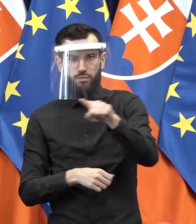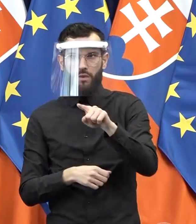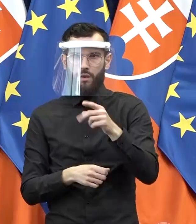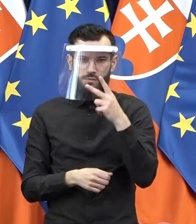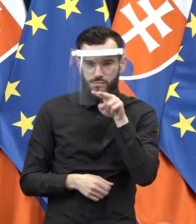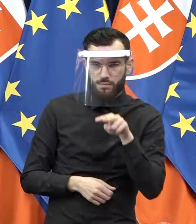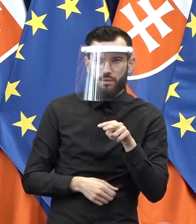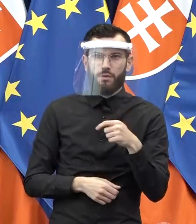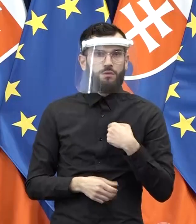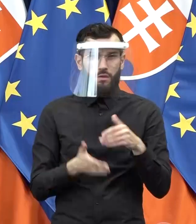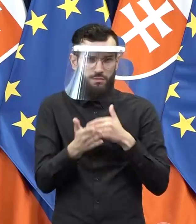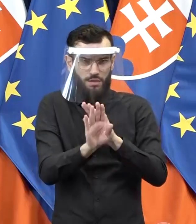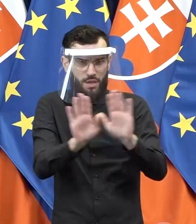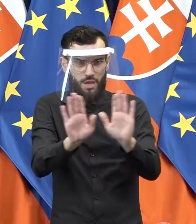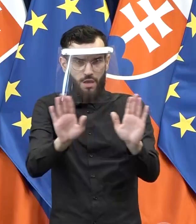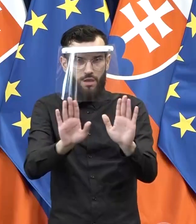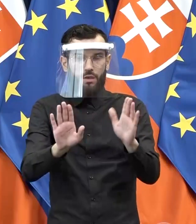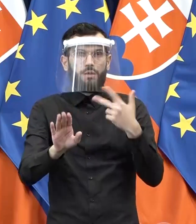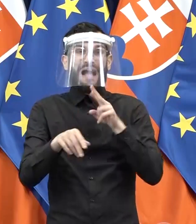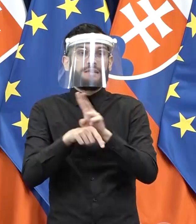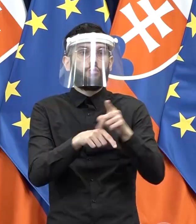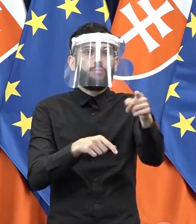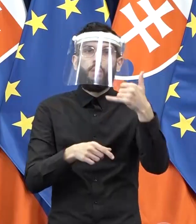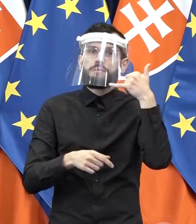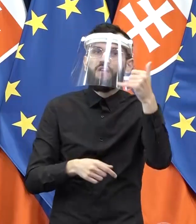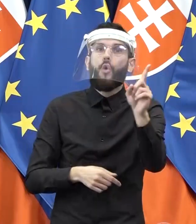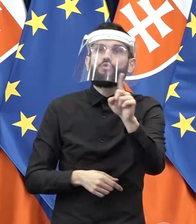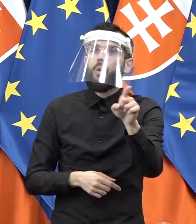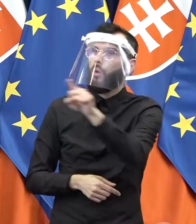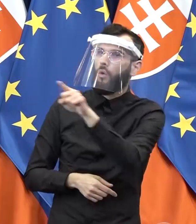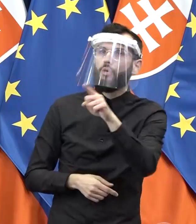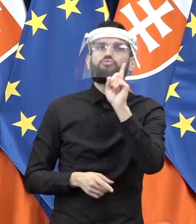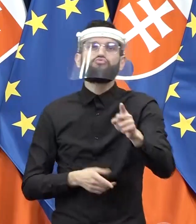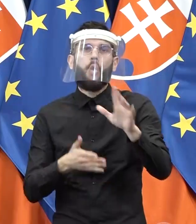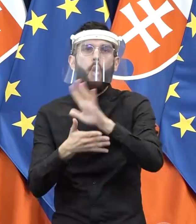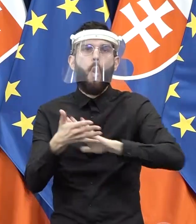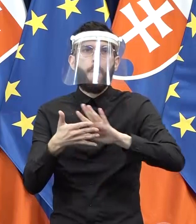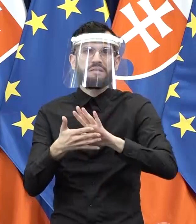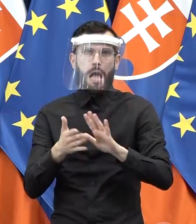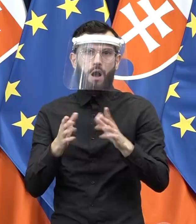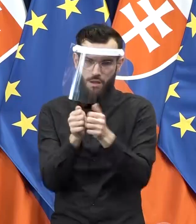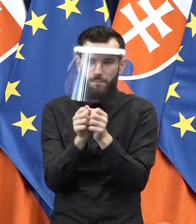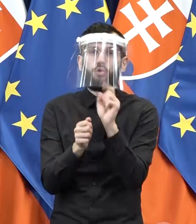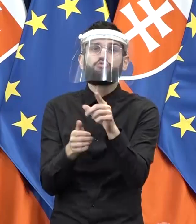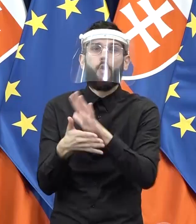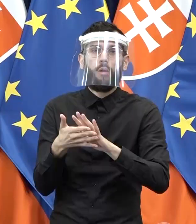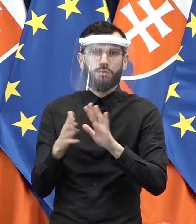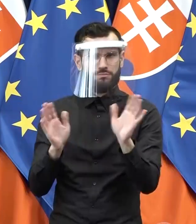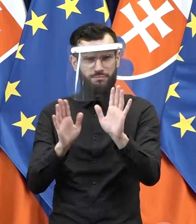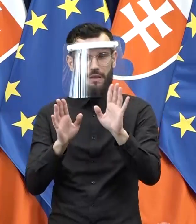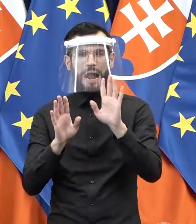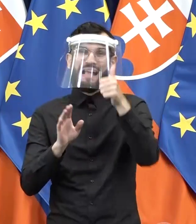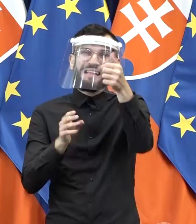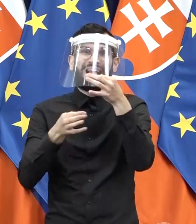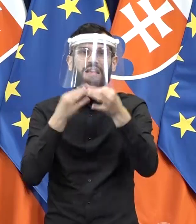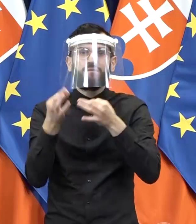netreba sledovať. My nepotrebujeme sledovať, že kdo komu telefonuje a čo telefonuje, aké správy si posiela. Jediná informácia, ktorá je